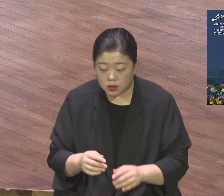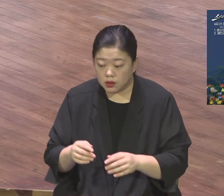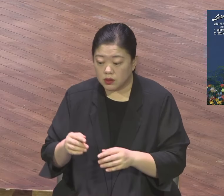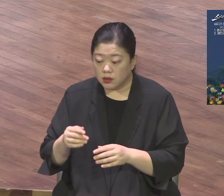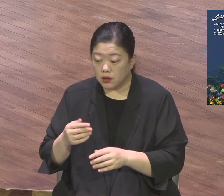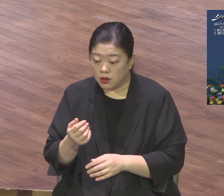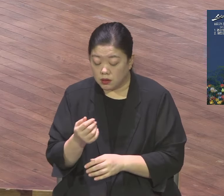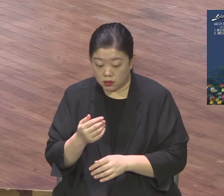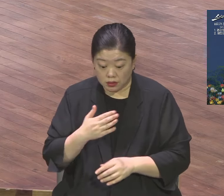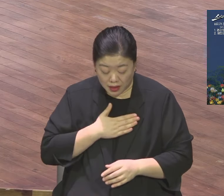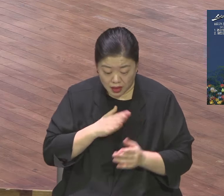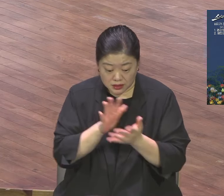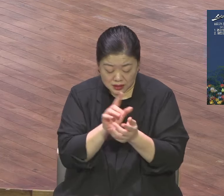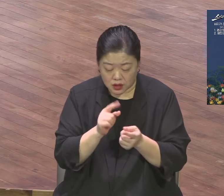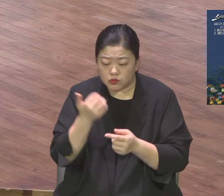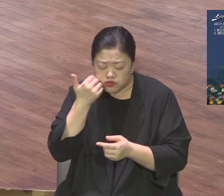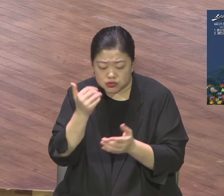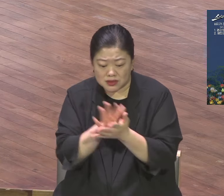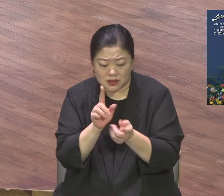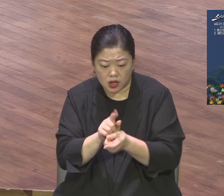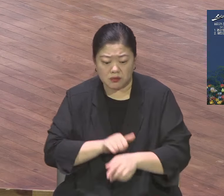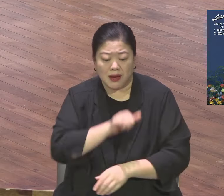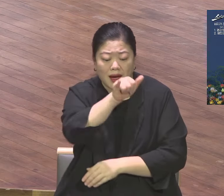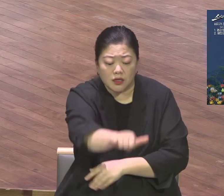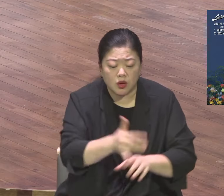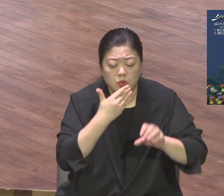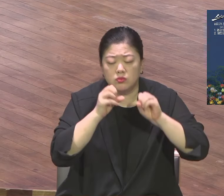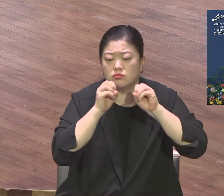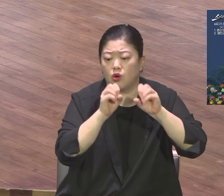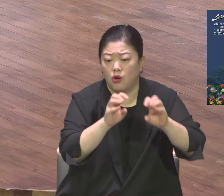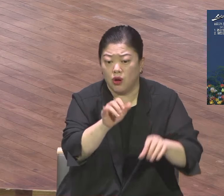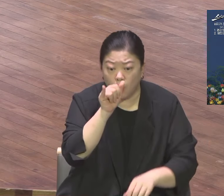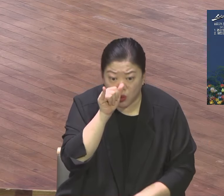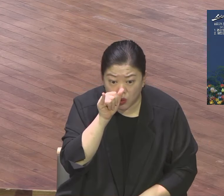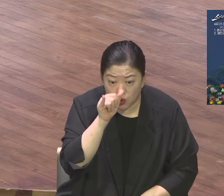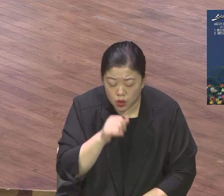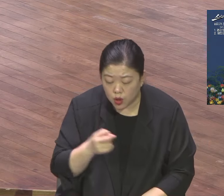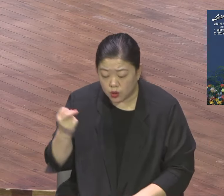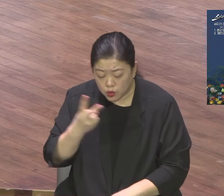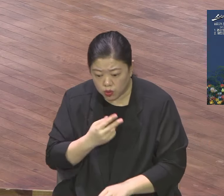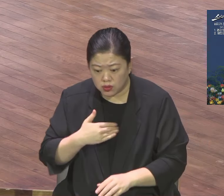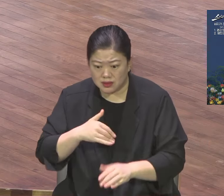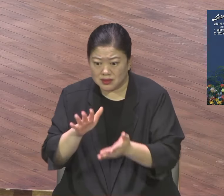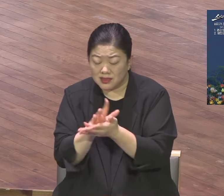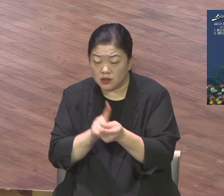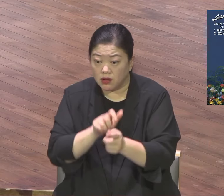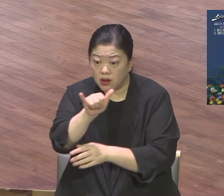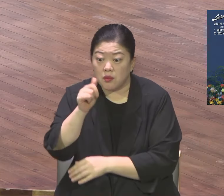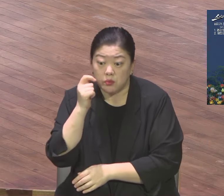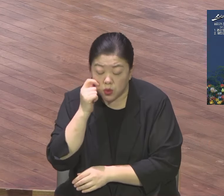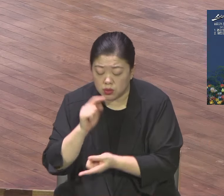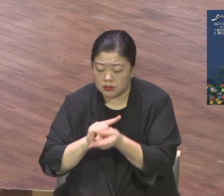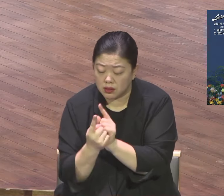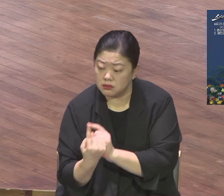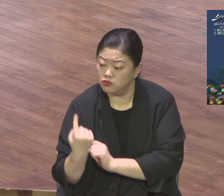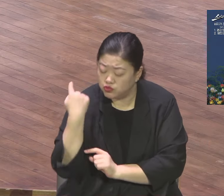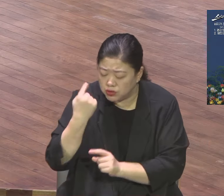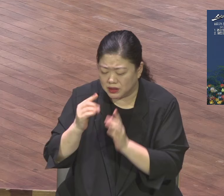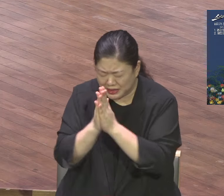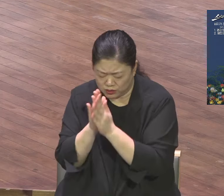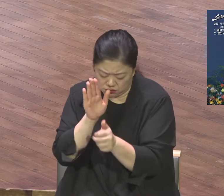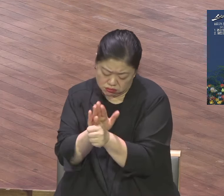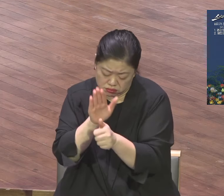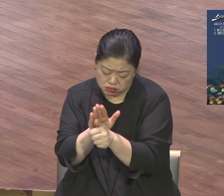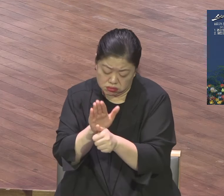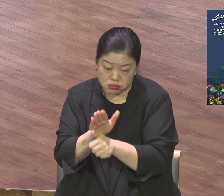세워서 장로님들이 전부 다 기름 부음 받아서 한나라씩 가지고 우리 애들 우리 렘넌트까지 전부 다 우리